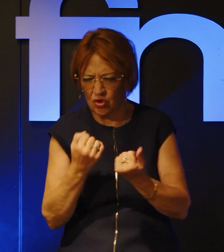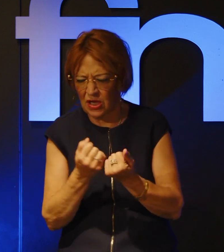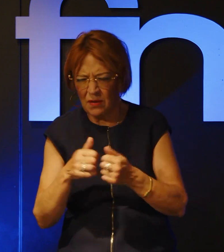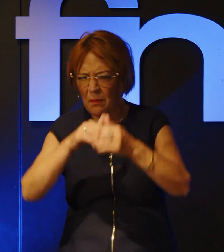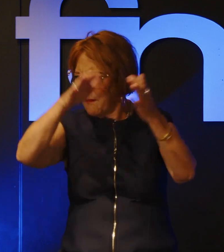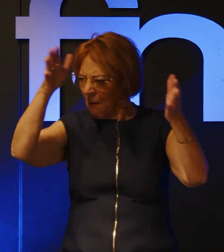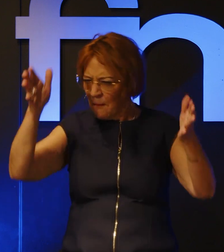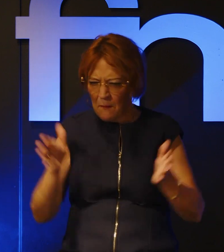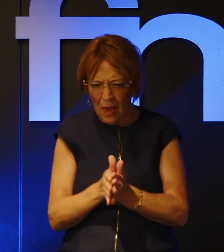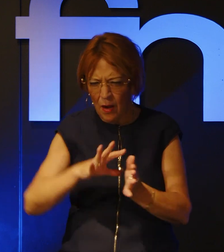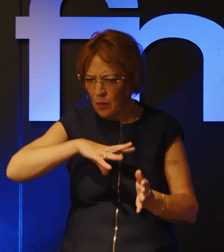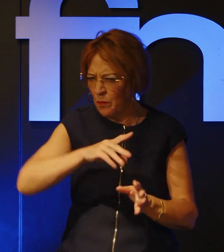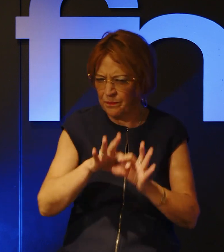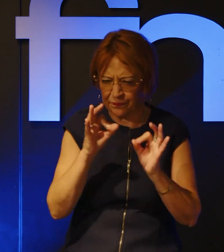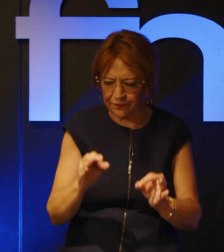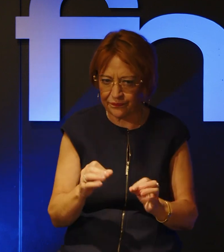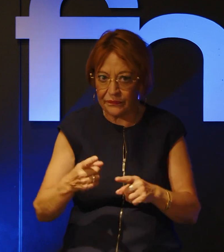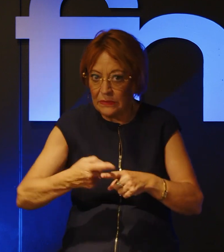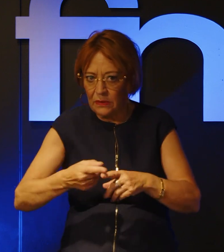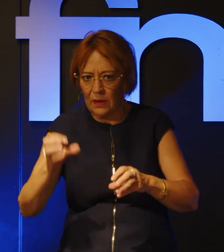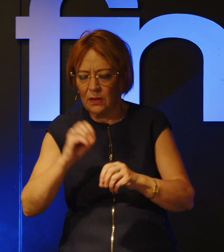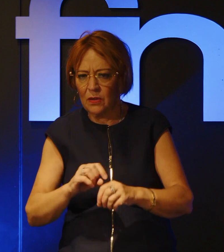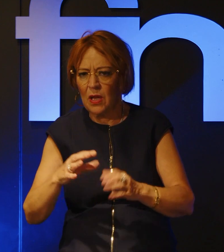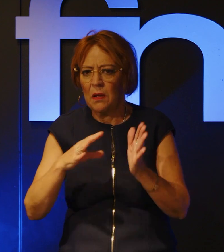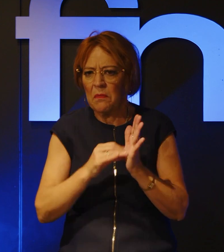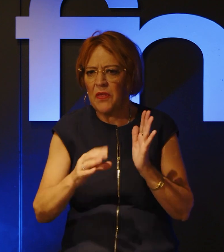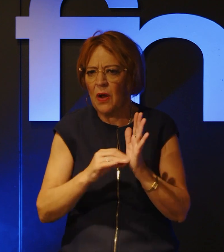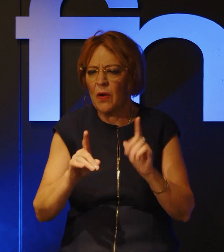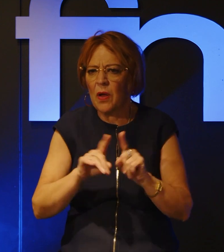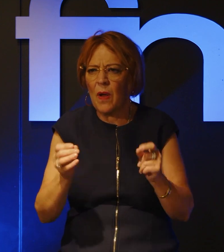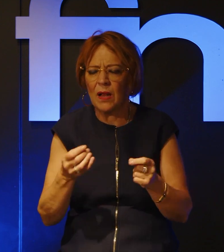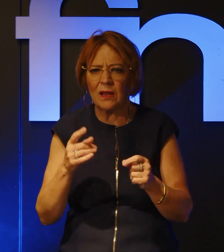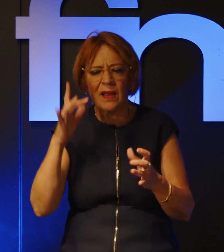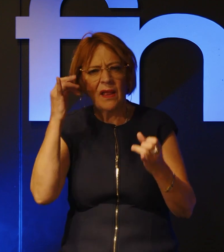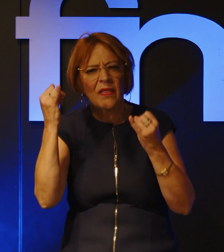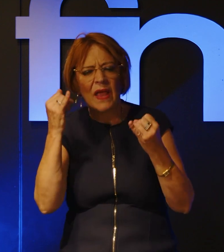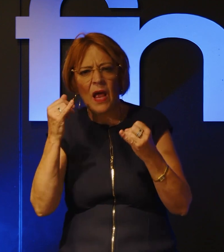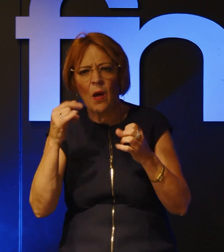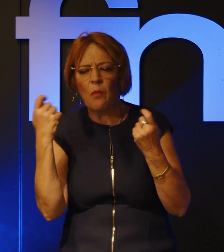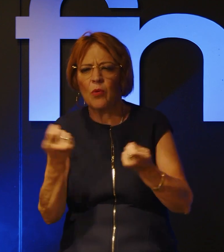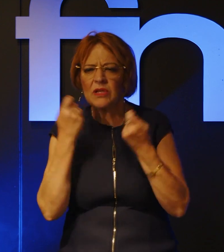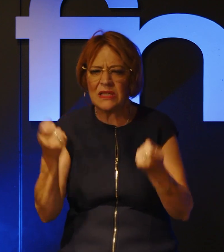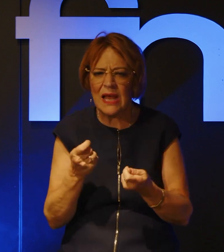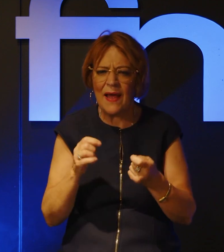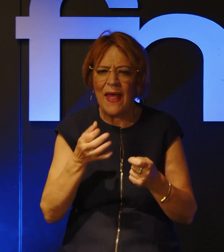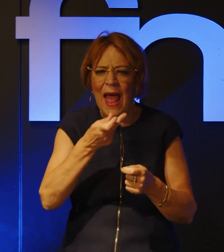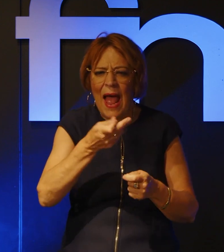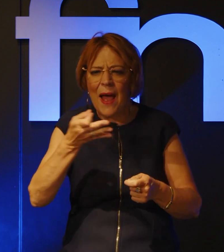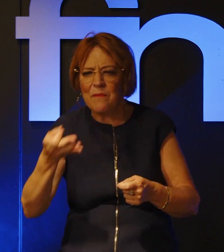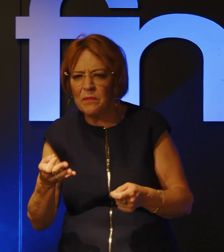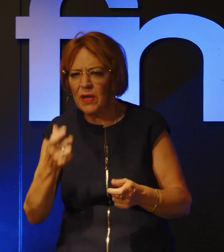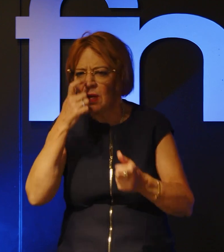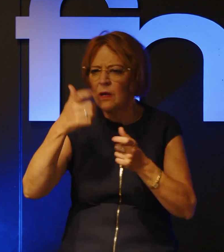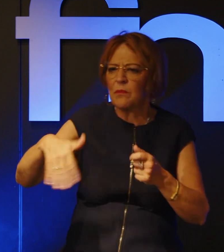Global intensifica intensificou a homogenização de padrões estéticos idealizados a publicidade as aplicações os filtros e as